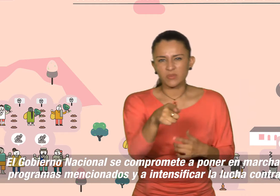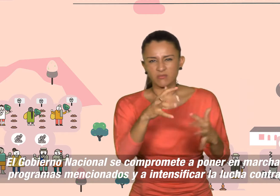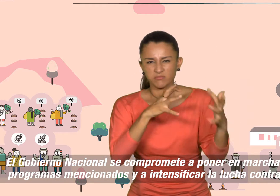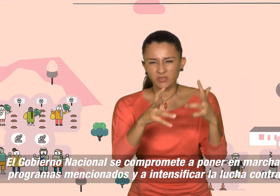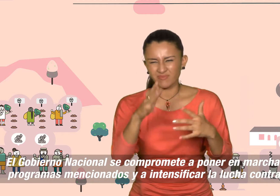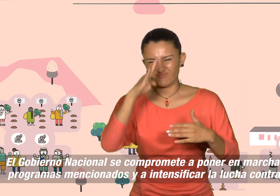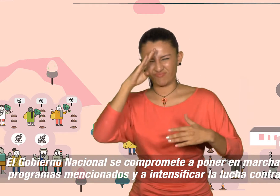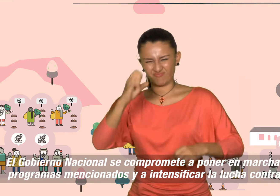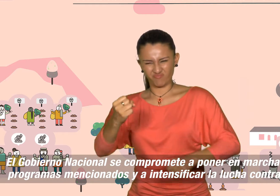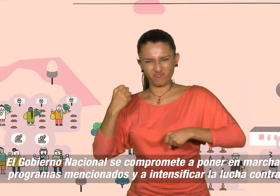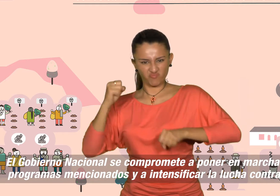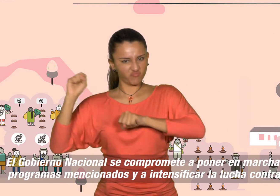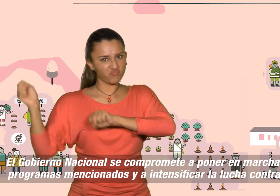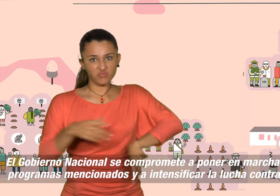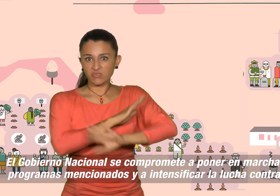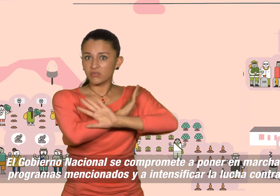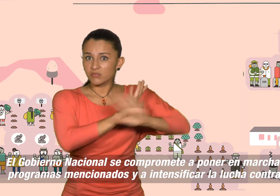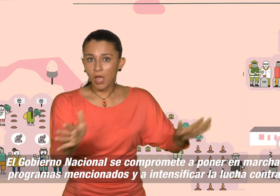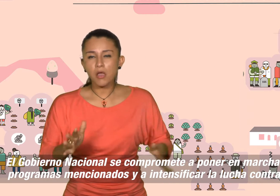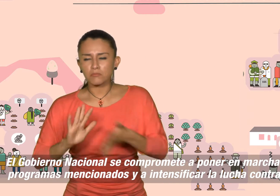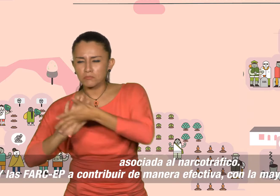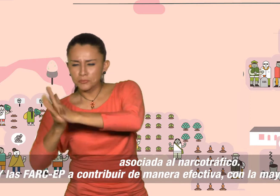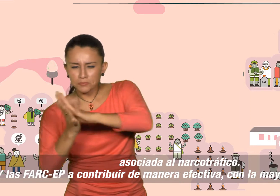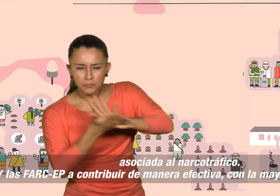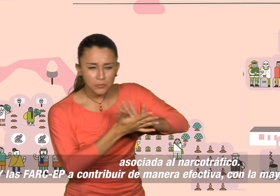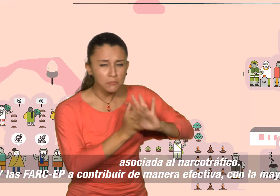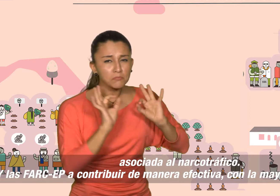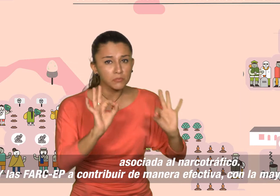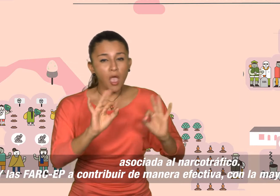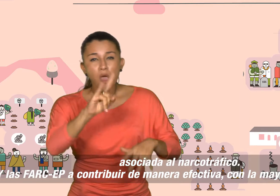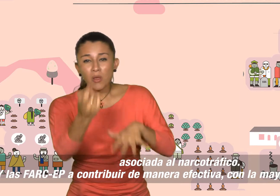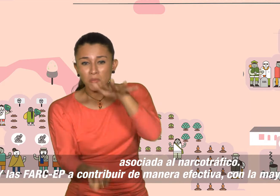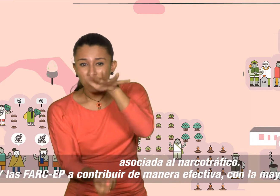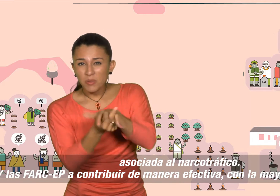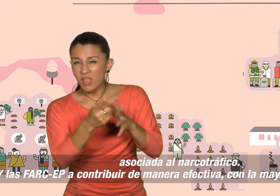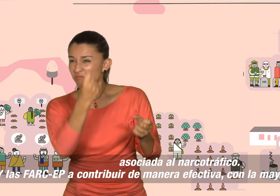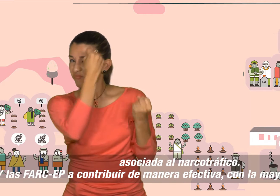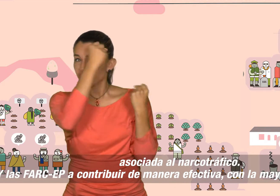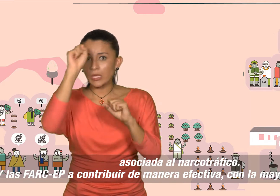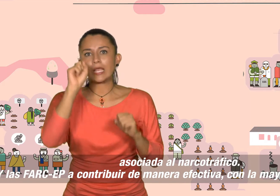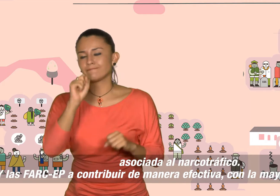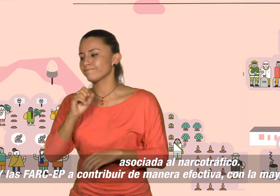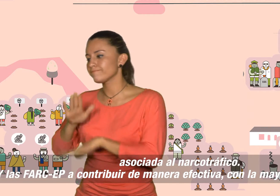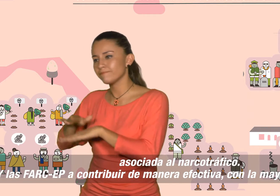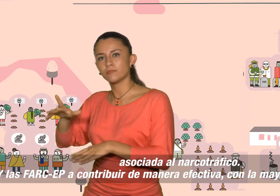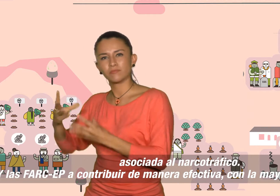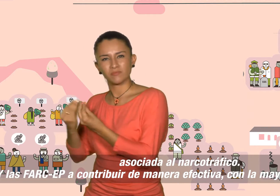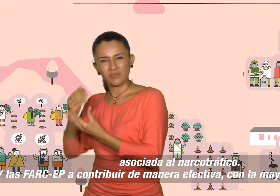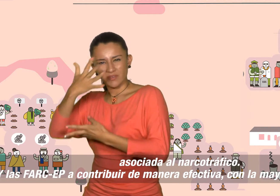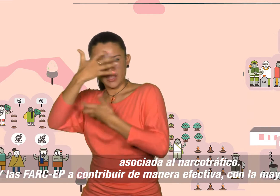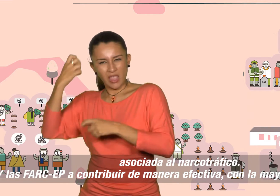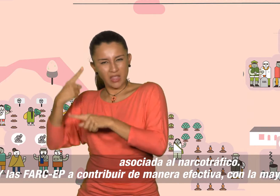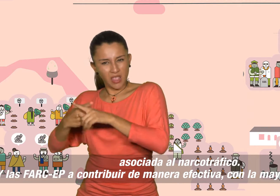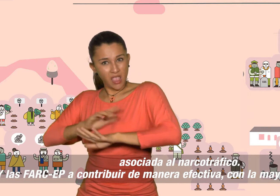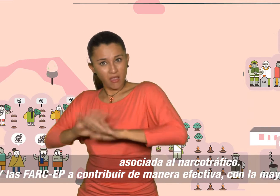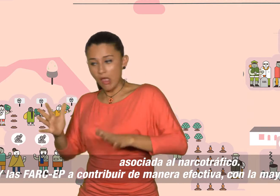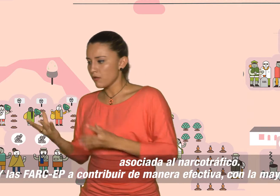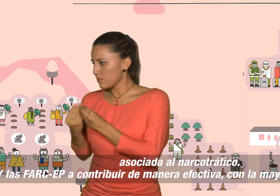intensificar la lucha contra la corrupción asociada al narcotráfico y las FARC-EP a contribuir de manera efectiva